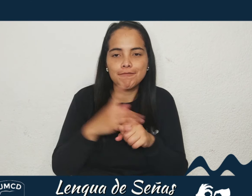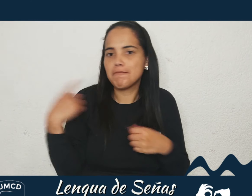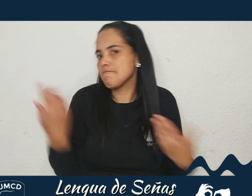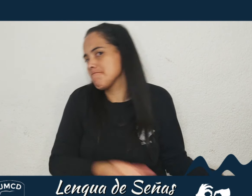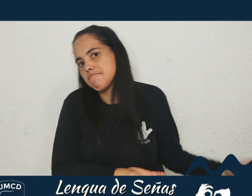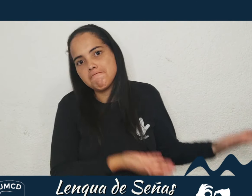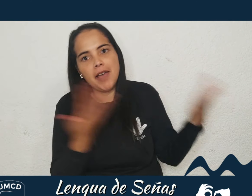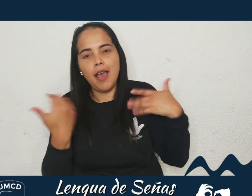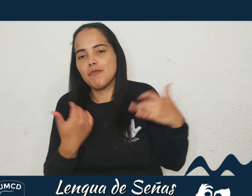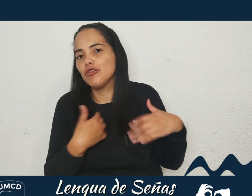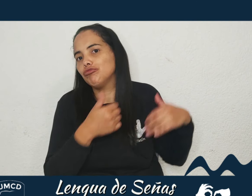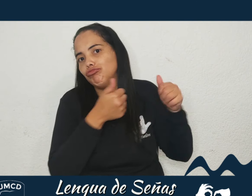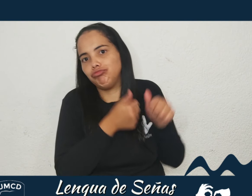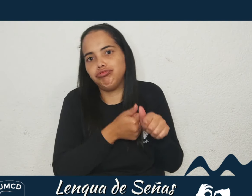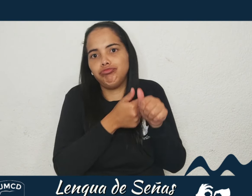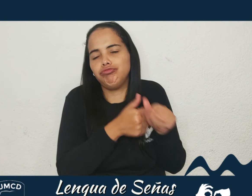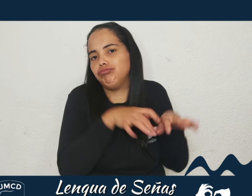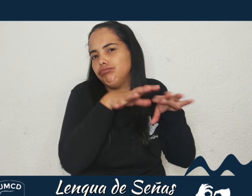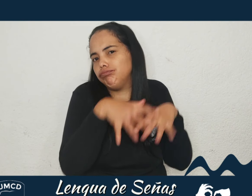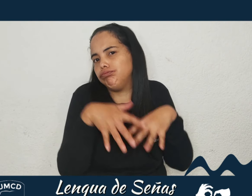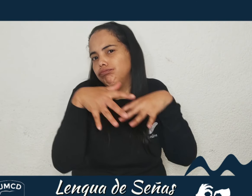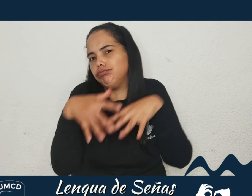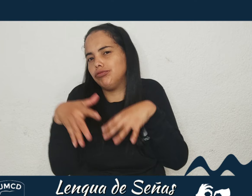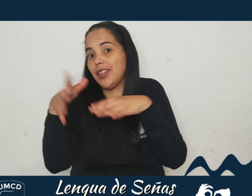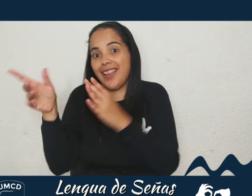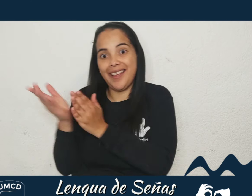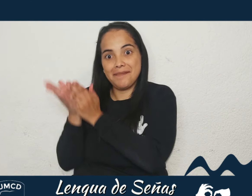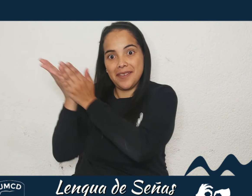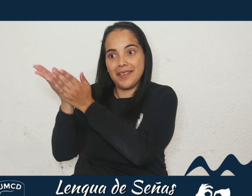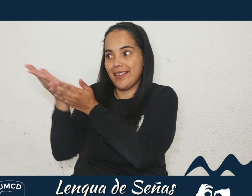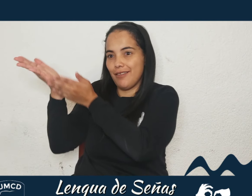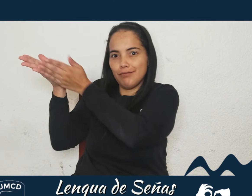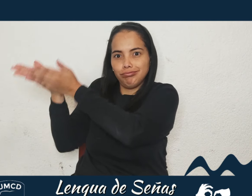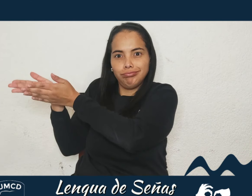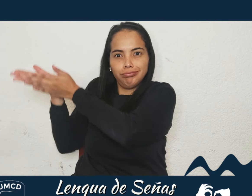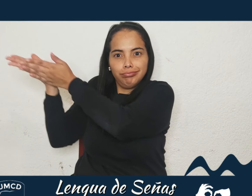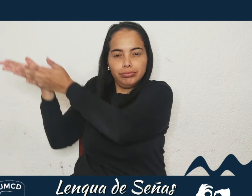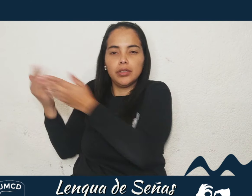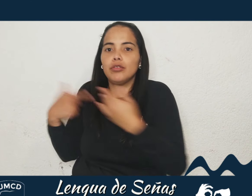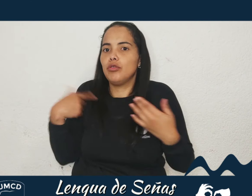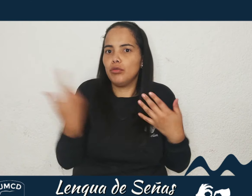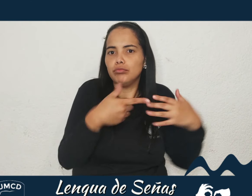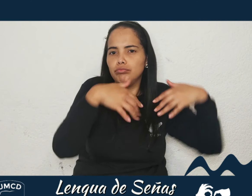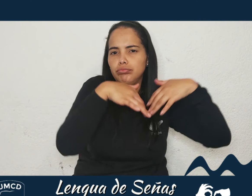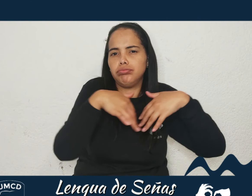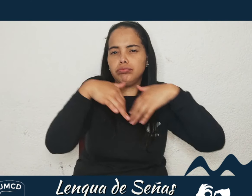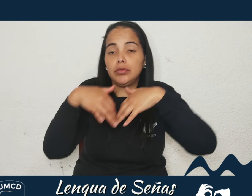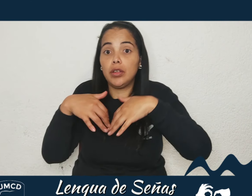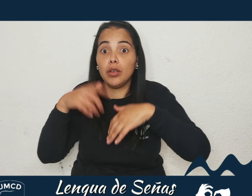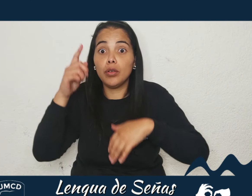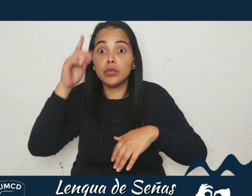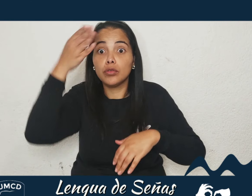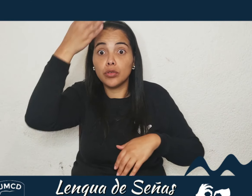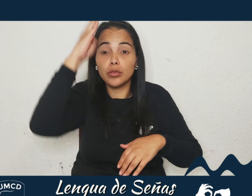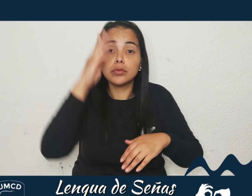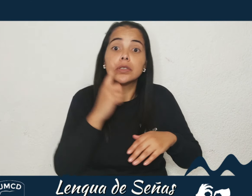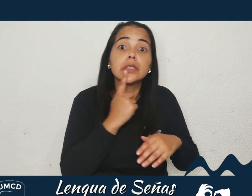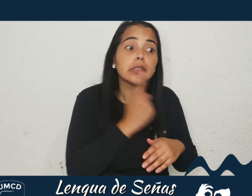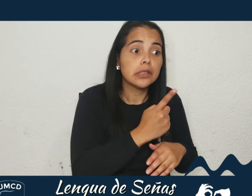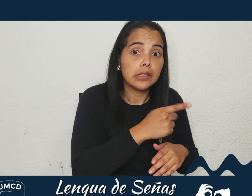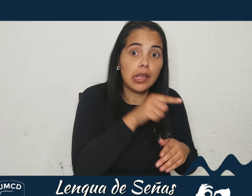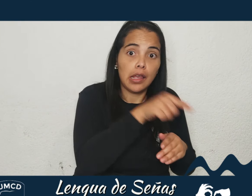pueblo estaba listo a seguir a distancia el arca del pacto. En ese instante Dios le dice a Josué, yo